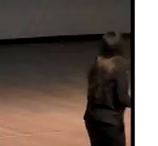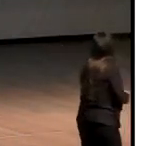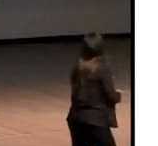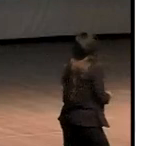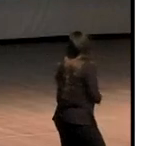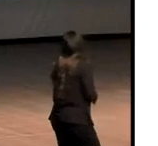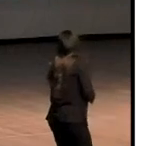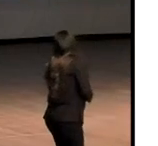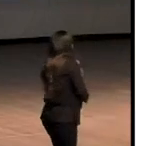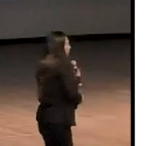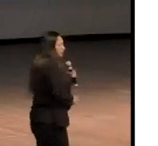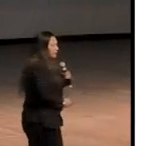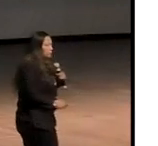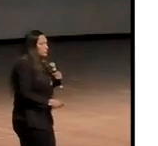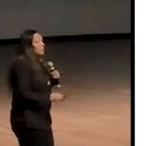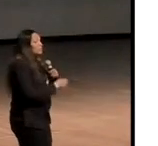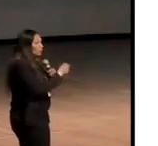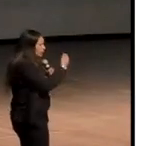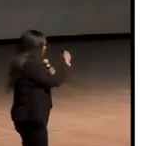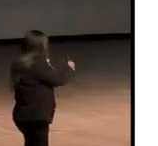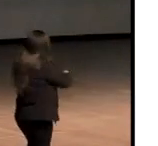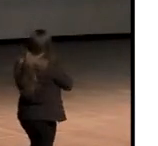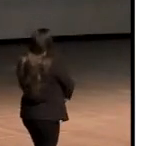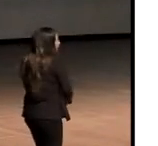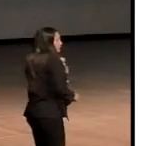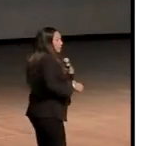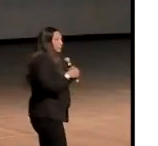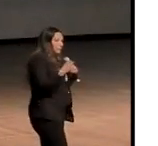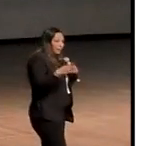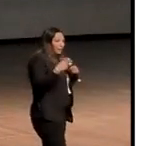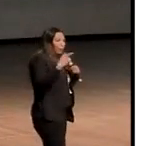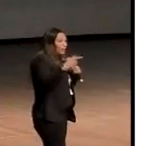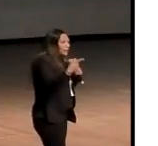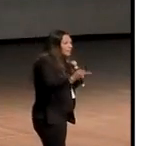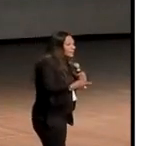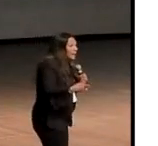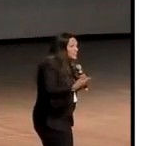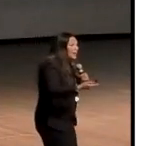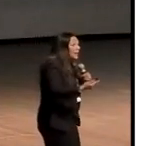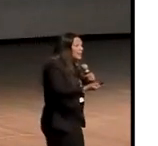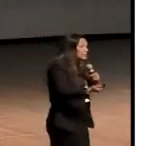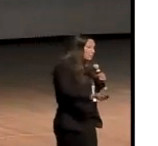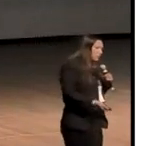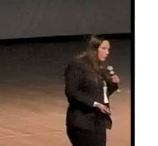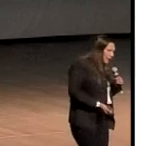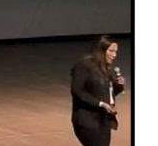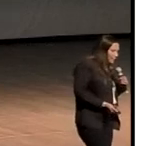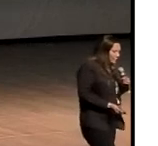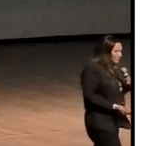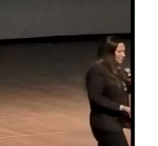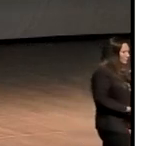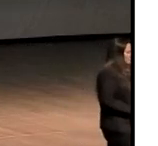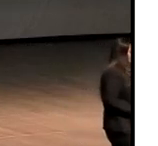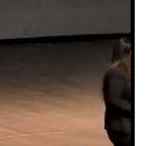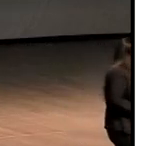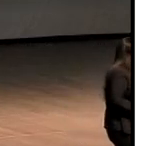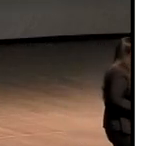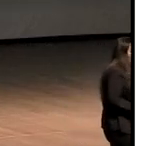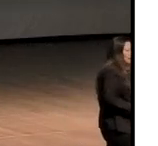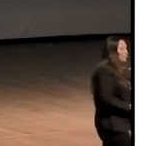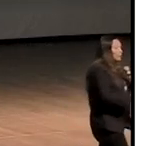projetos né benefícios vamos também orientar essa rede privada